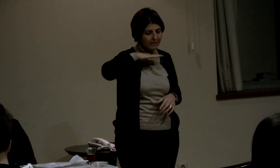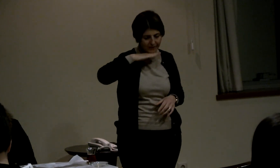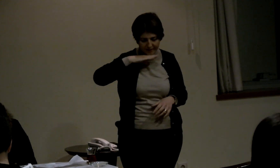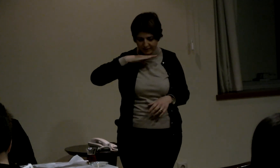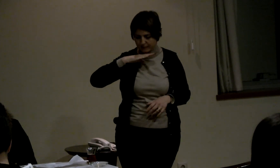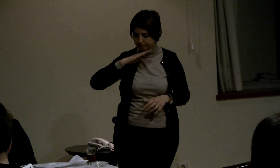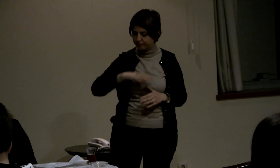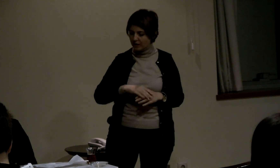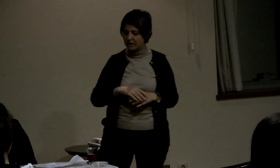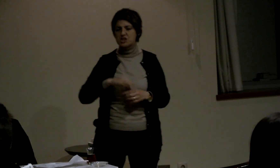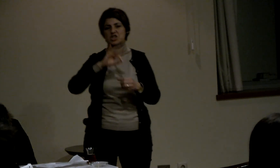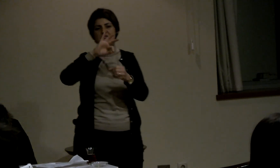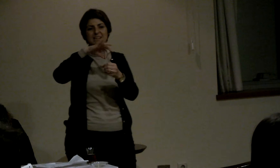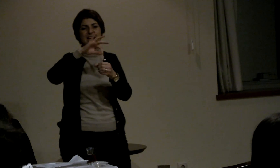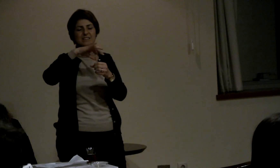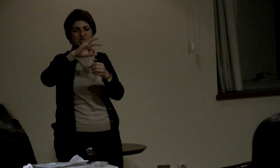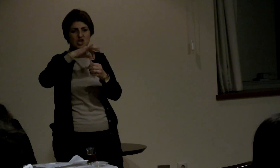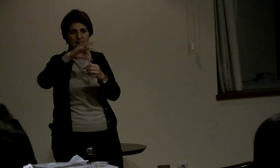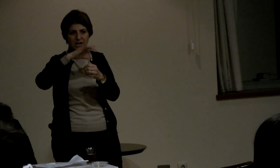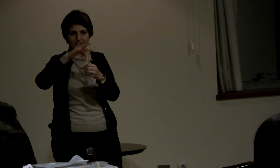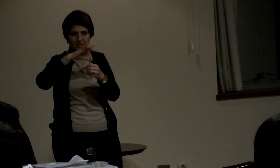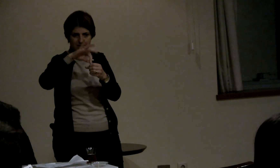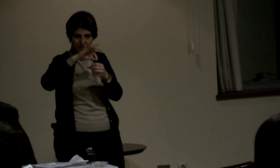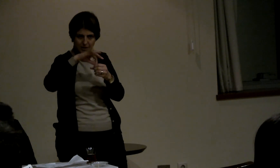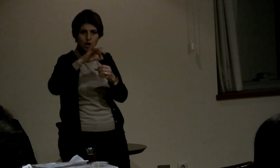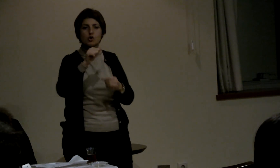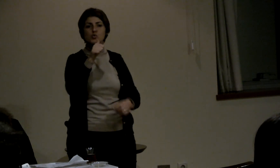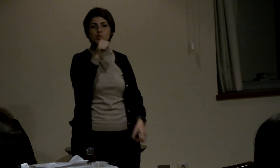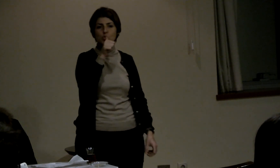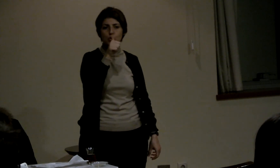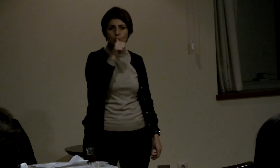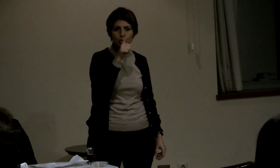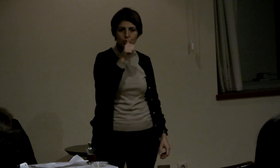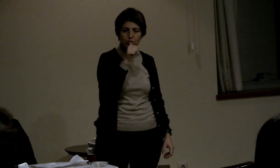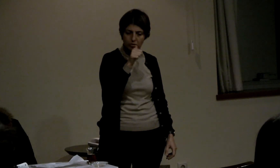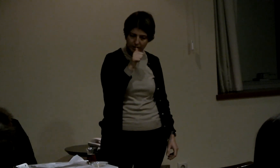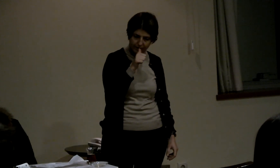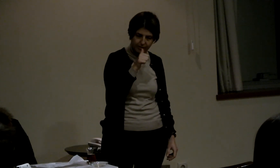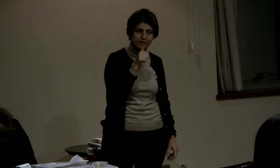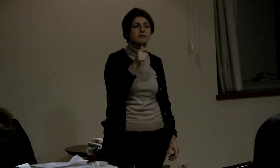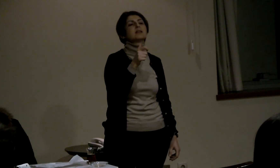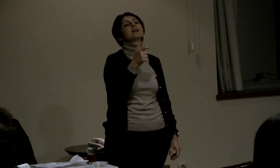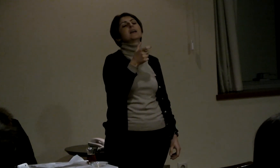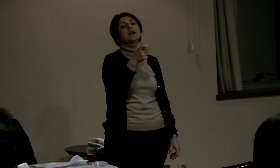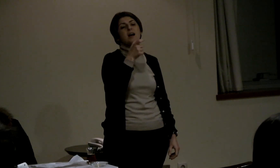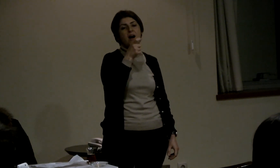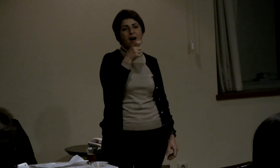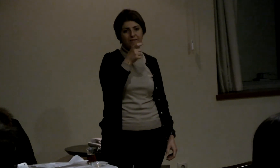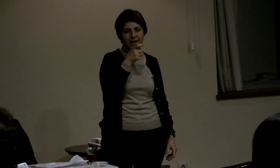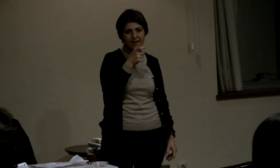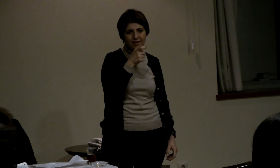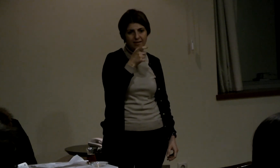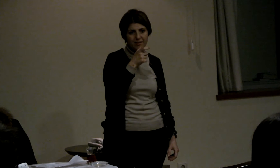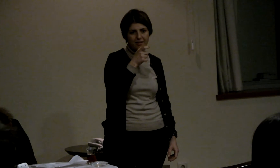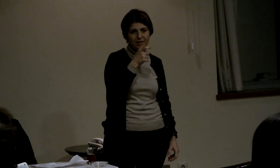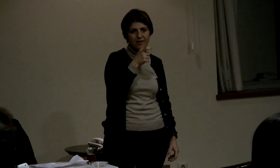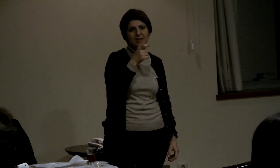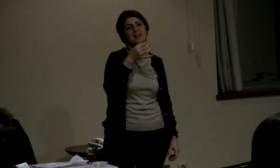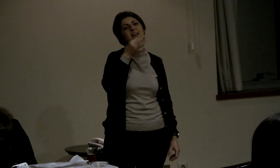evet. İçeceklerde çay, su, evet, kahve ya